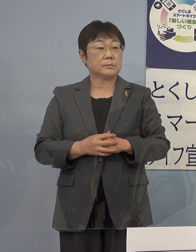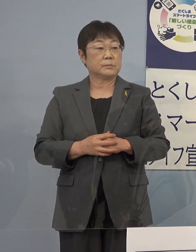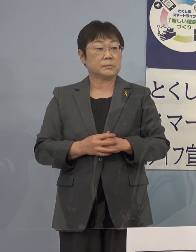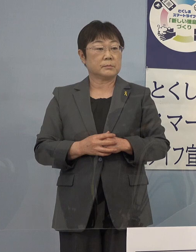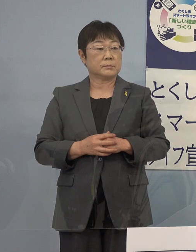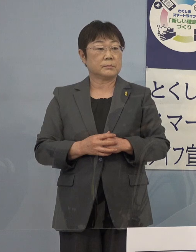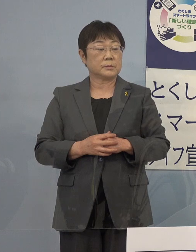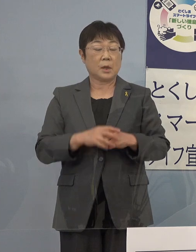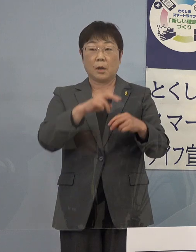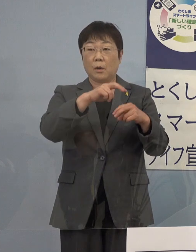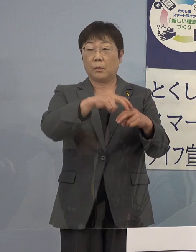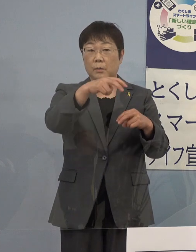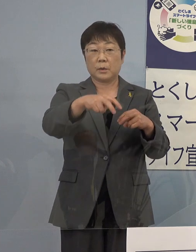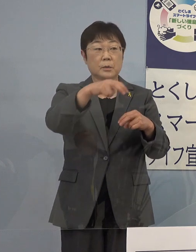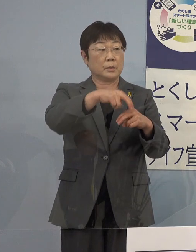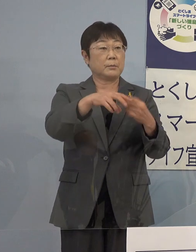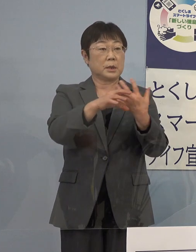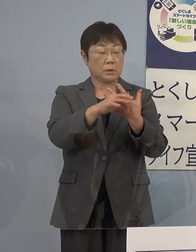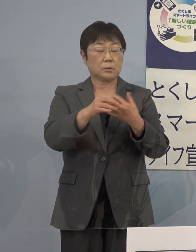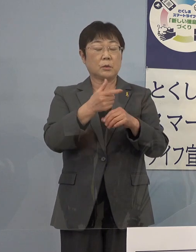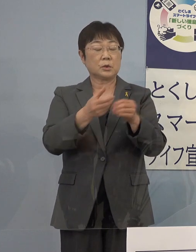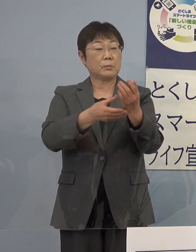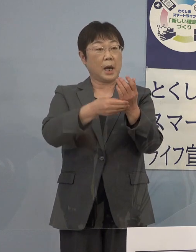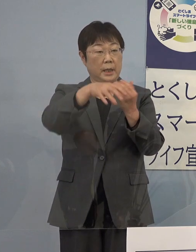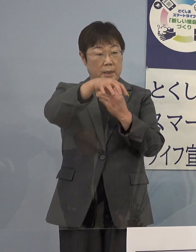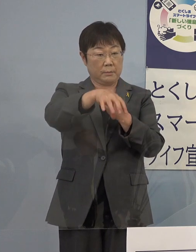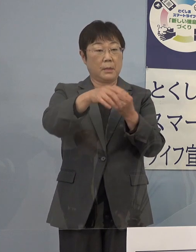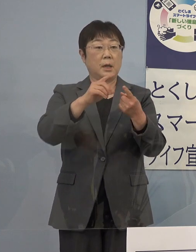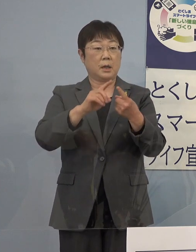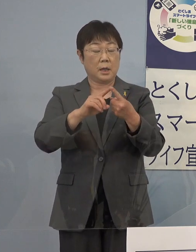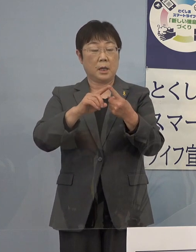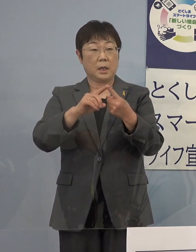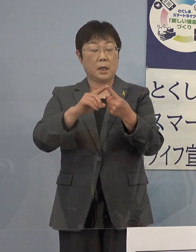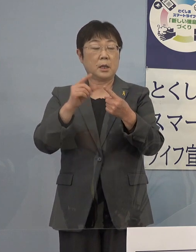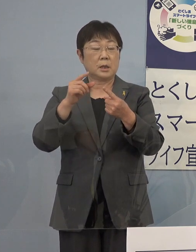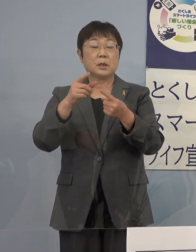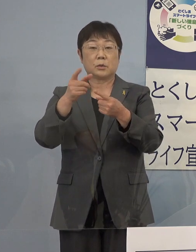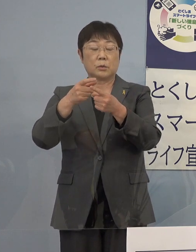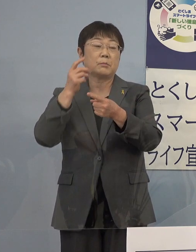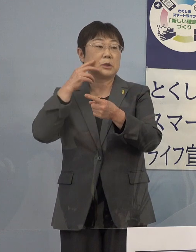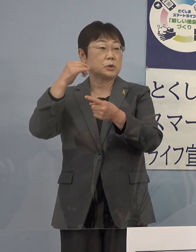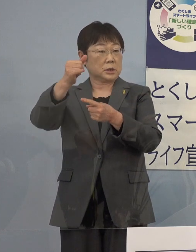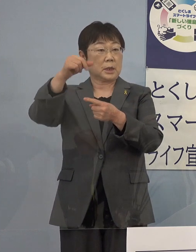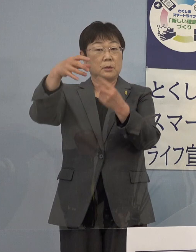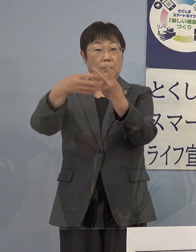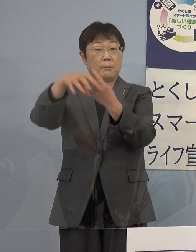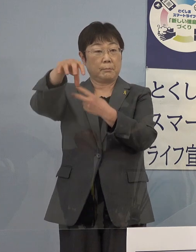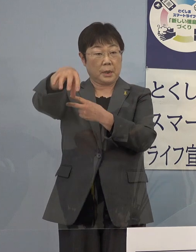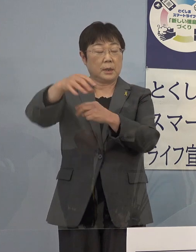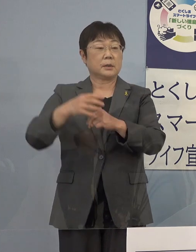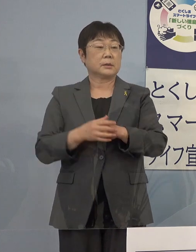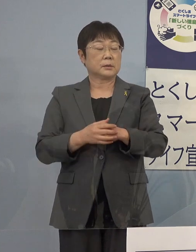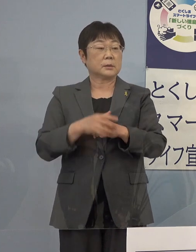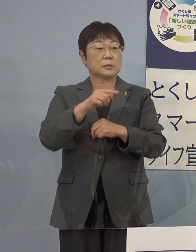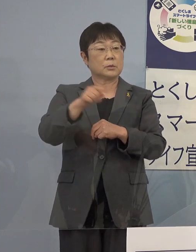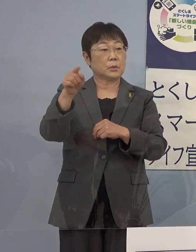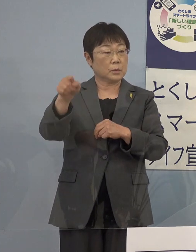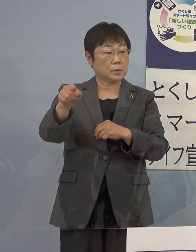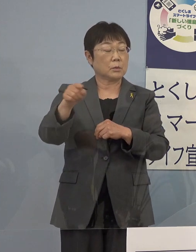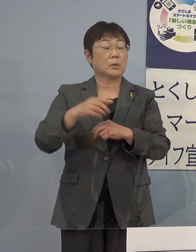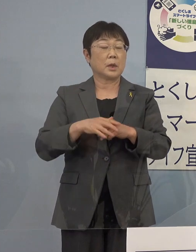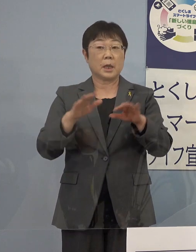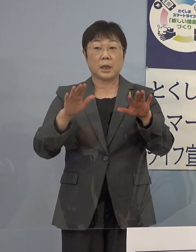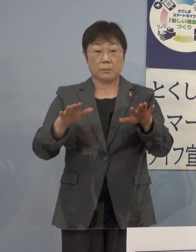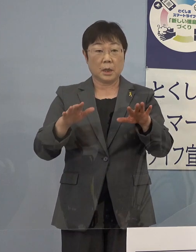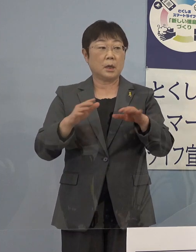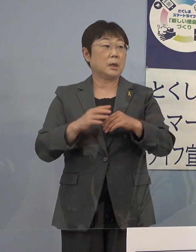乗降の場所ですね、例えば徳島駅前、徳島特特ターミナル、こうしたところで今